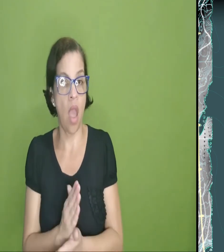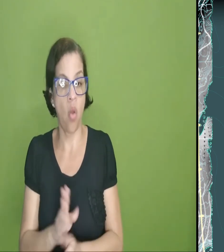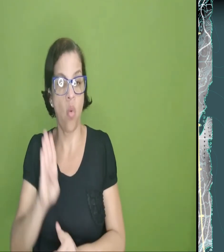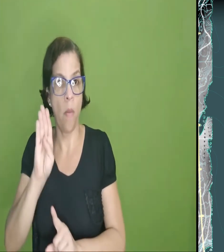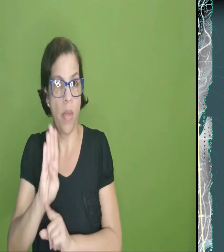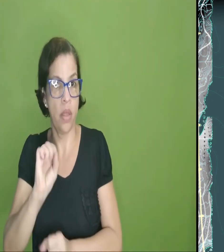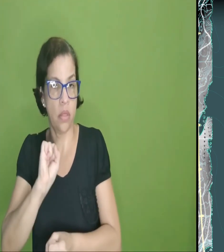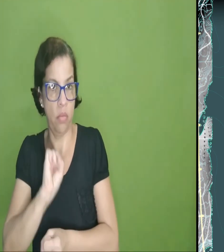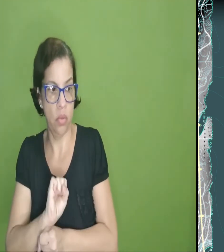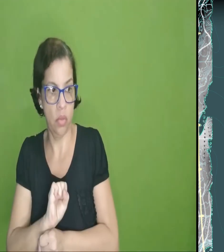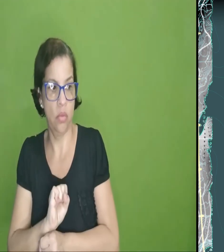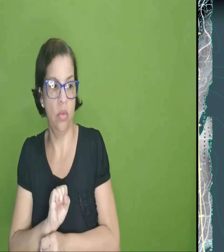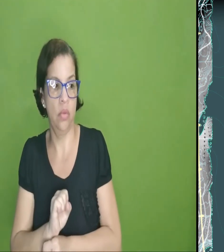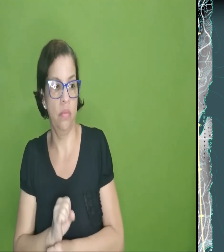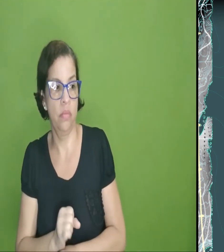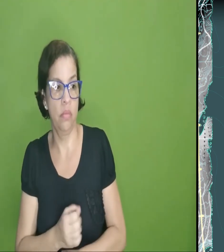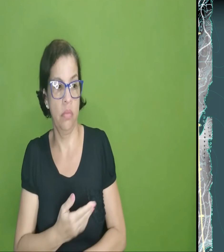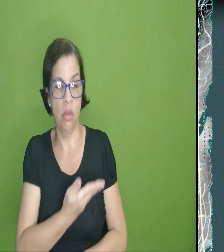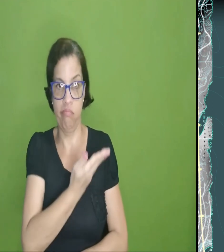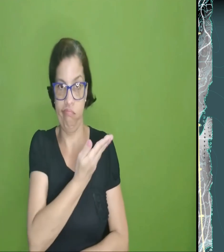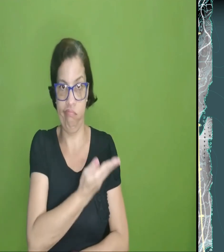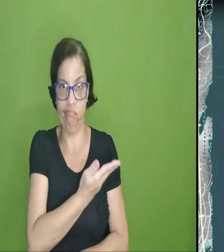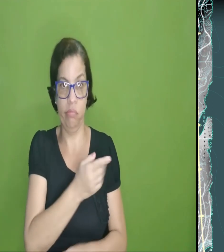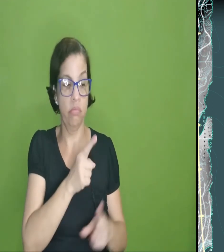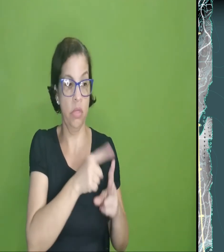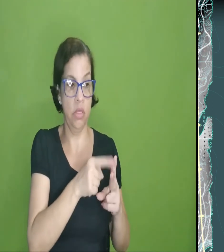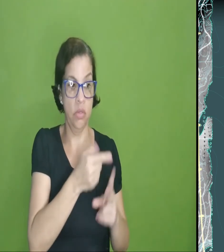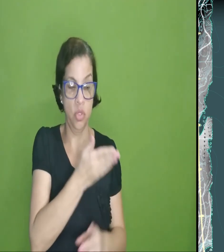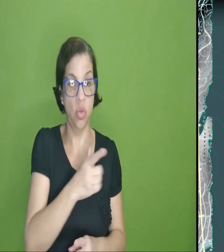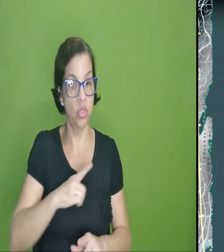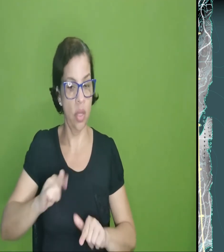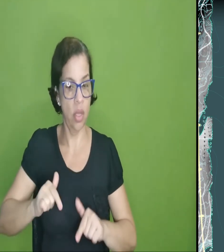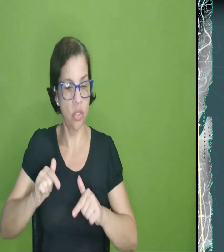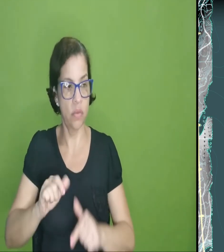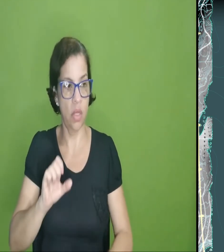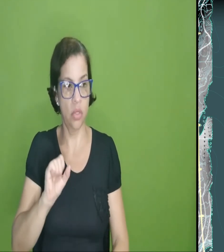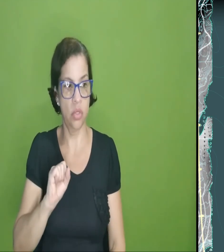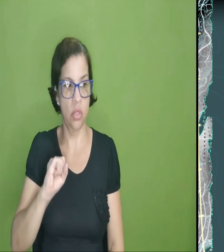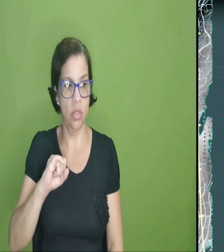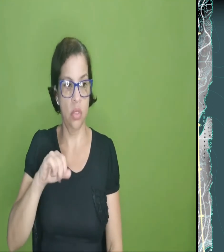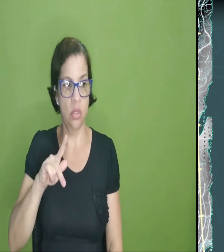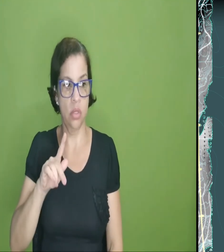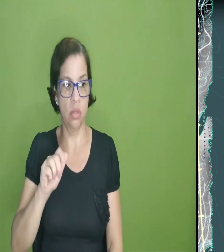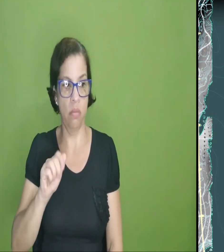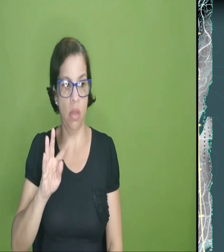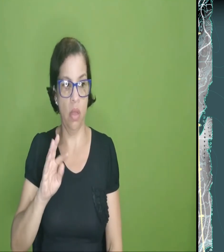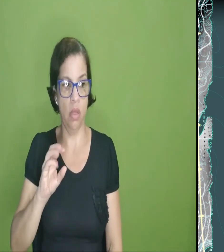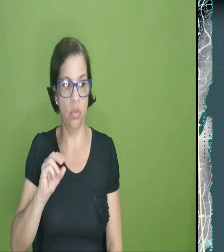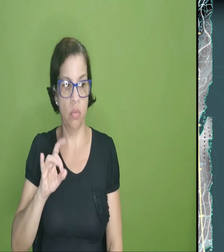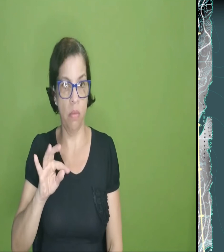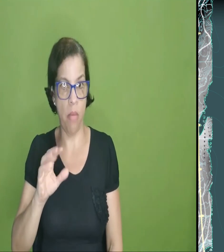ou seja, são agonistas parciais que permitem ao coração manter um estímulo basal